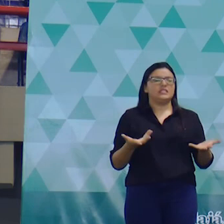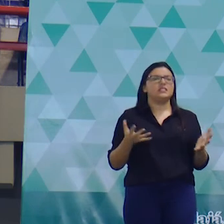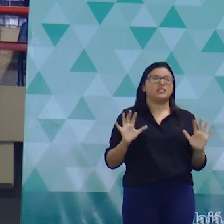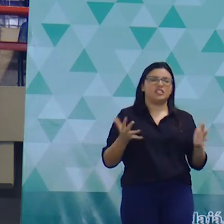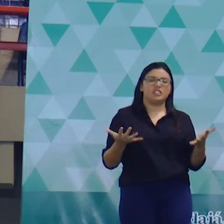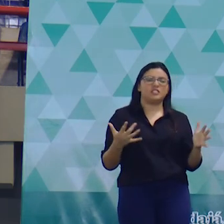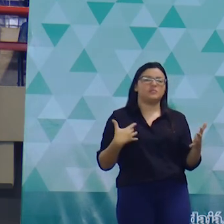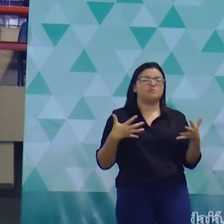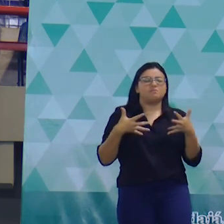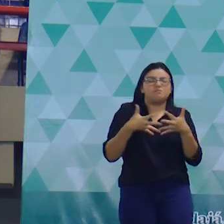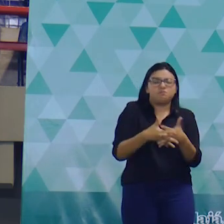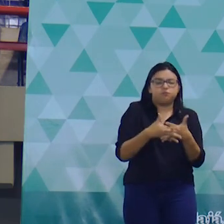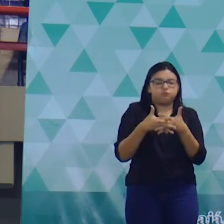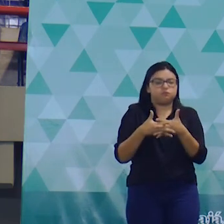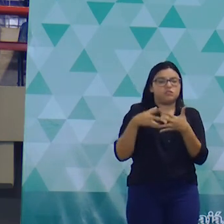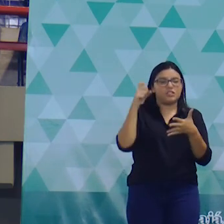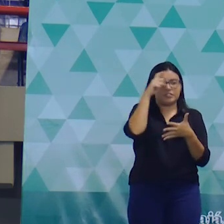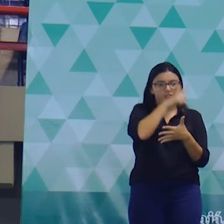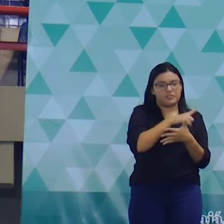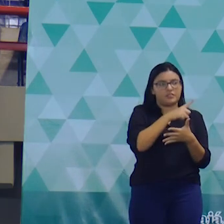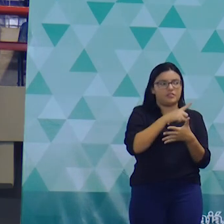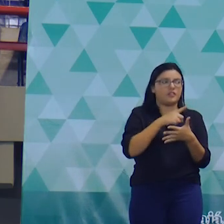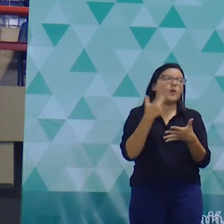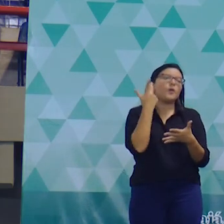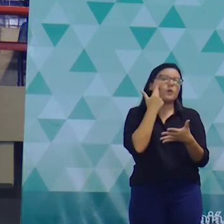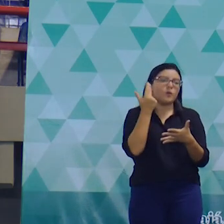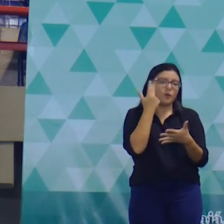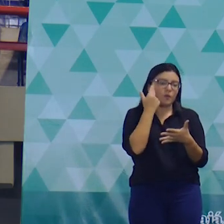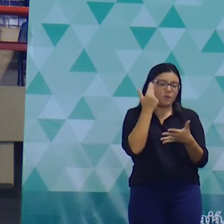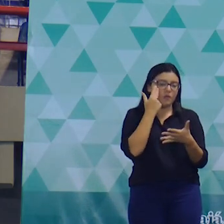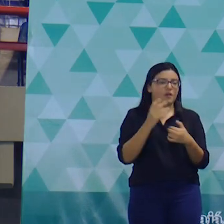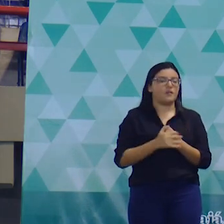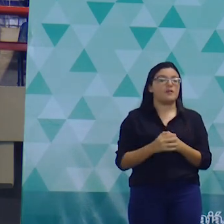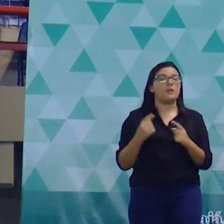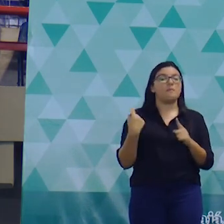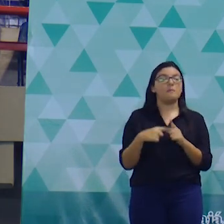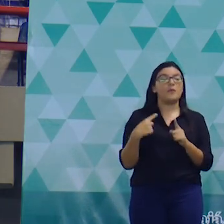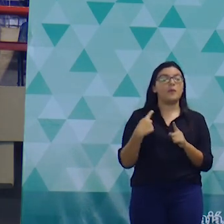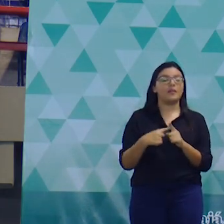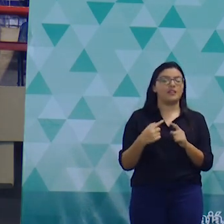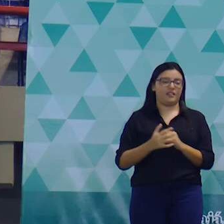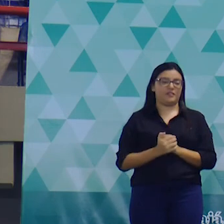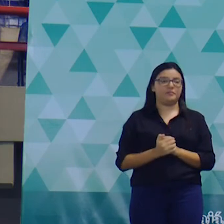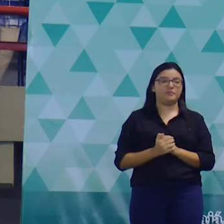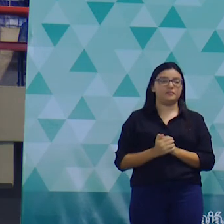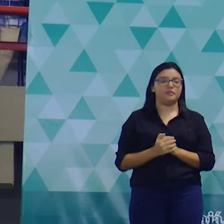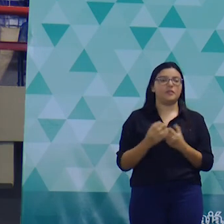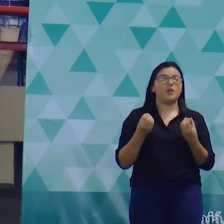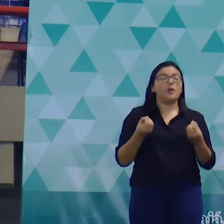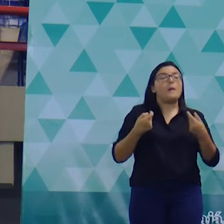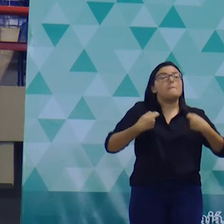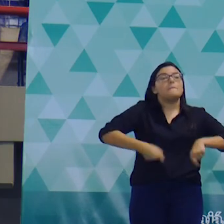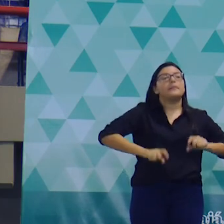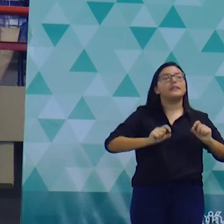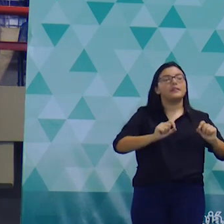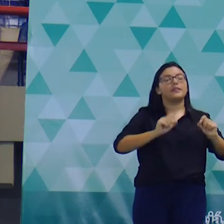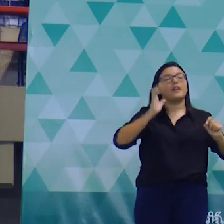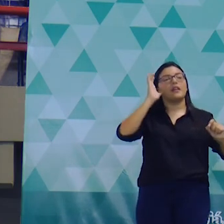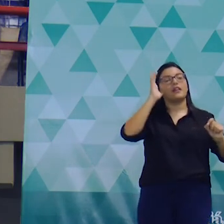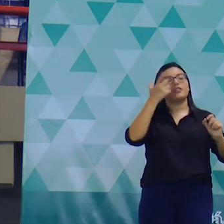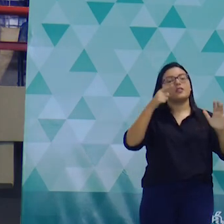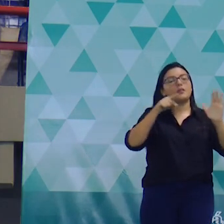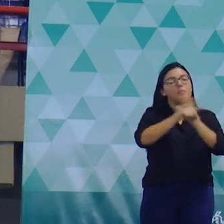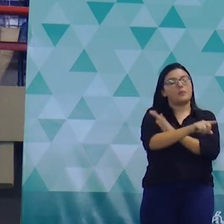mais complexa do que o que geralmente acontece, por um pequeno detalhe. Do que é que eu preciso para resolver uma